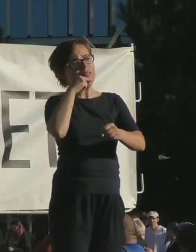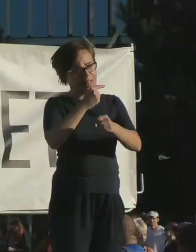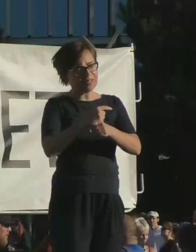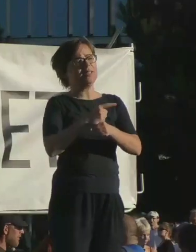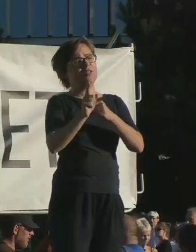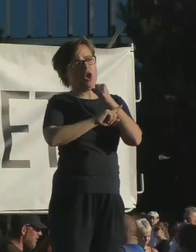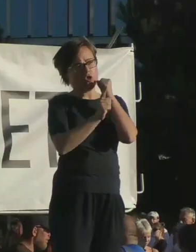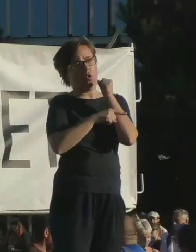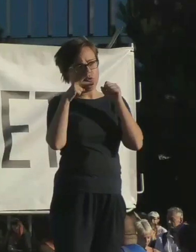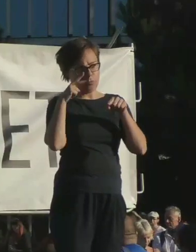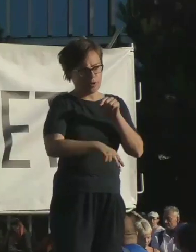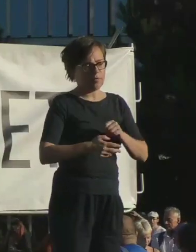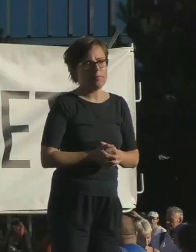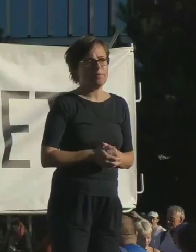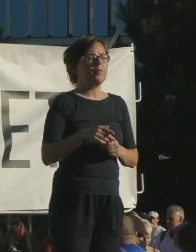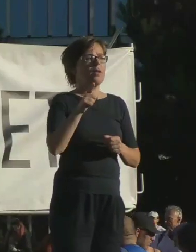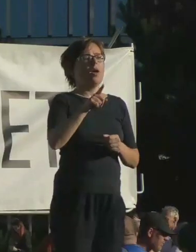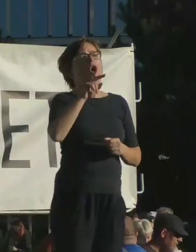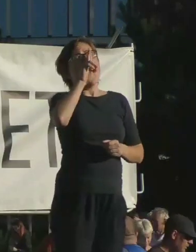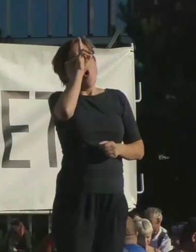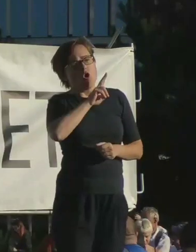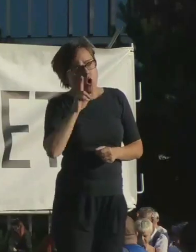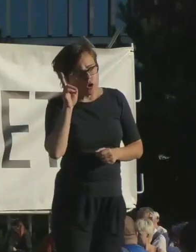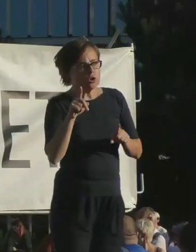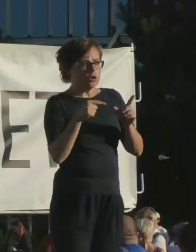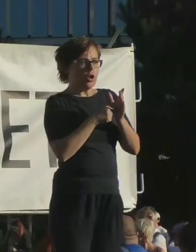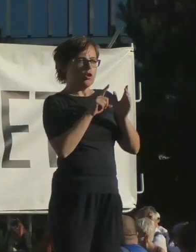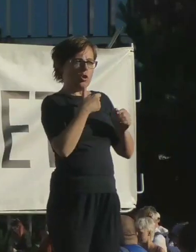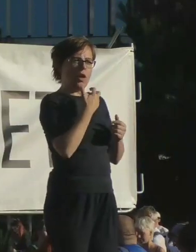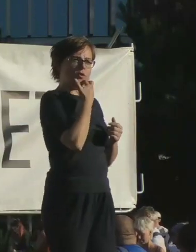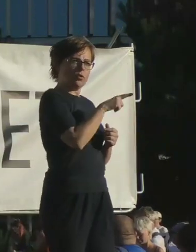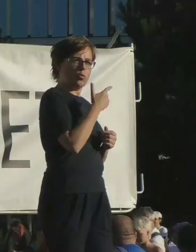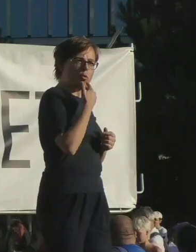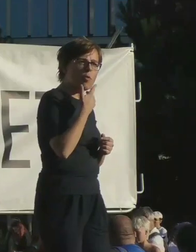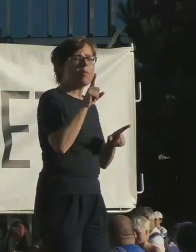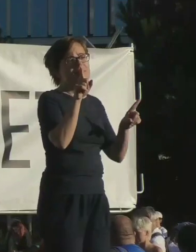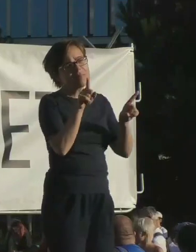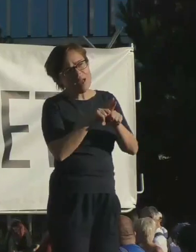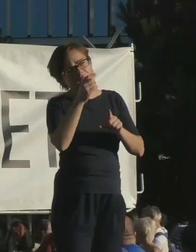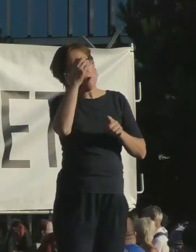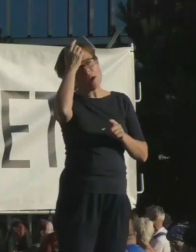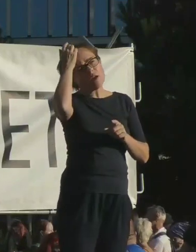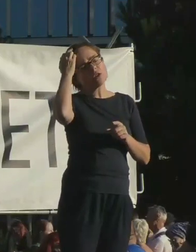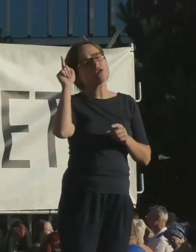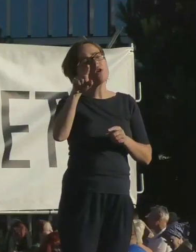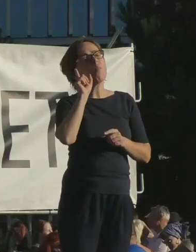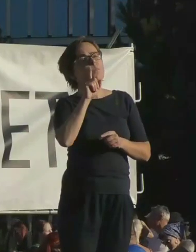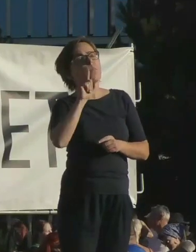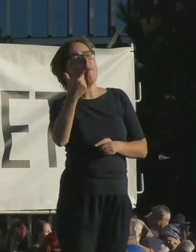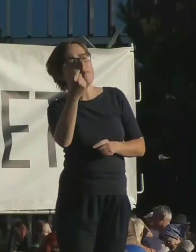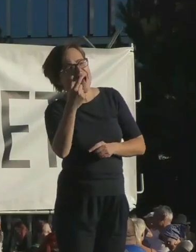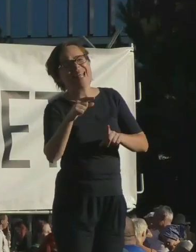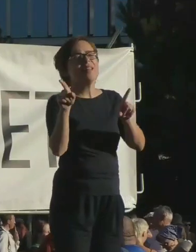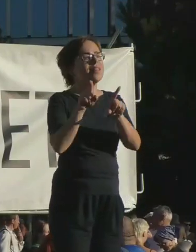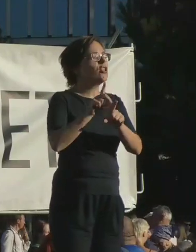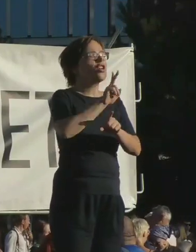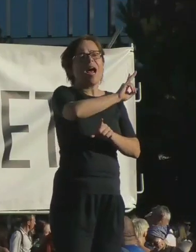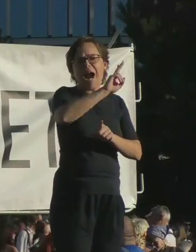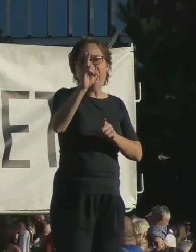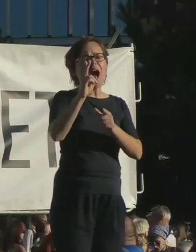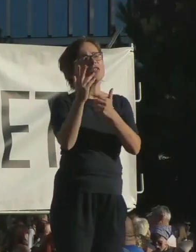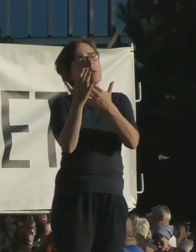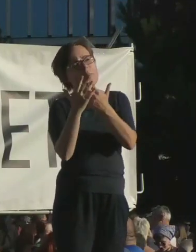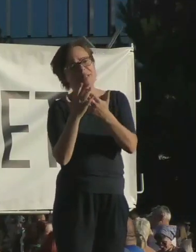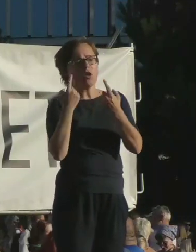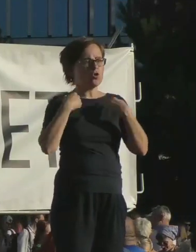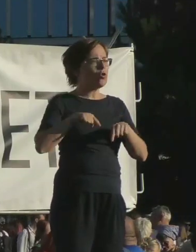ciąży i zarówno tym rodzicom, o których przed chwilą wspomniałam, jak i tym partnerom i każdej bliskiej osobie,